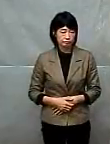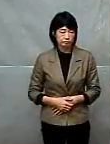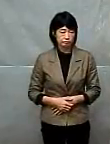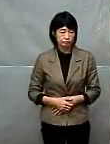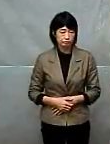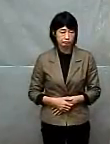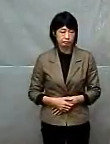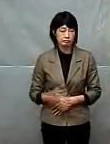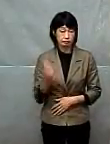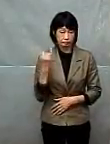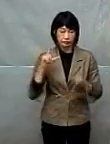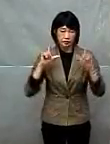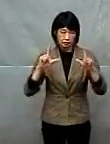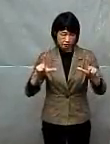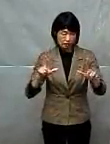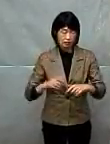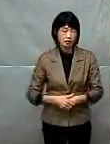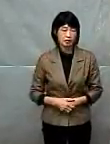はい、